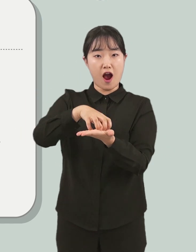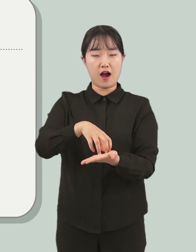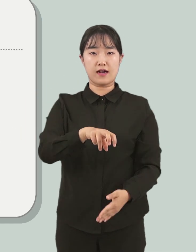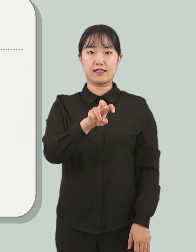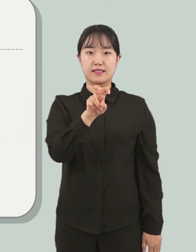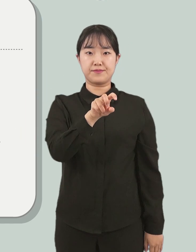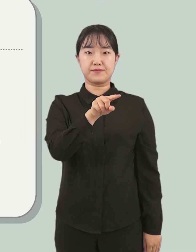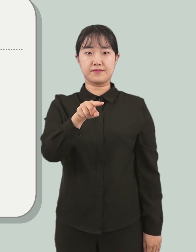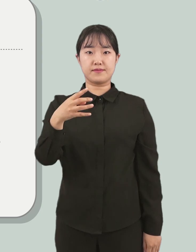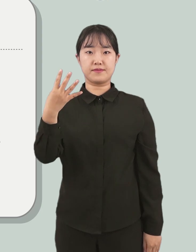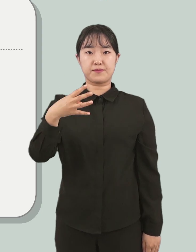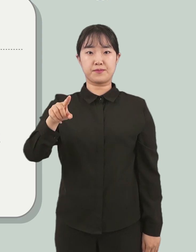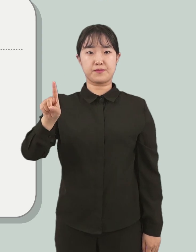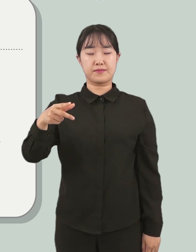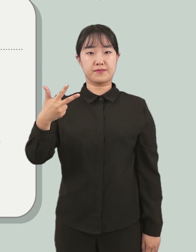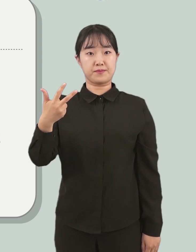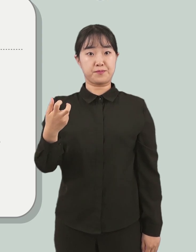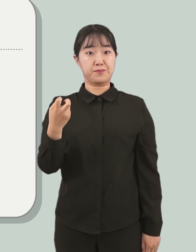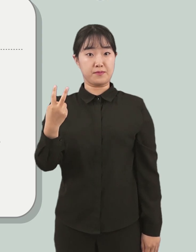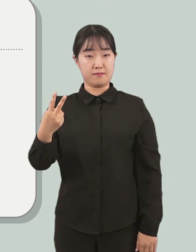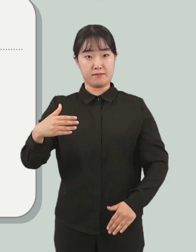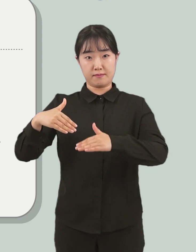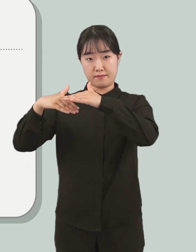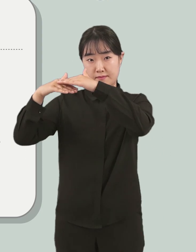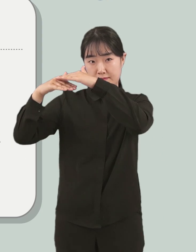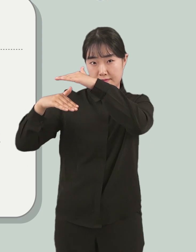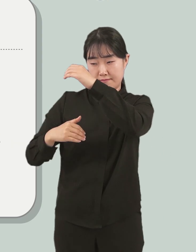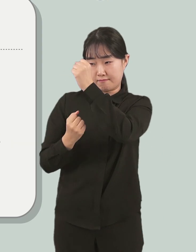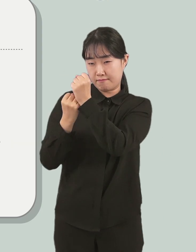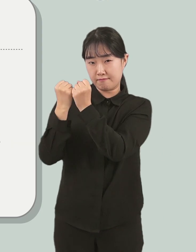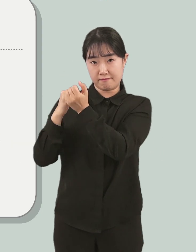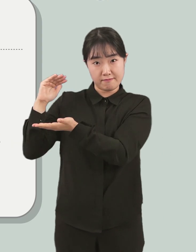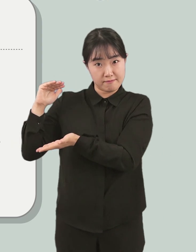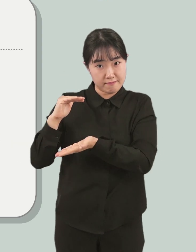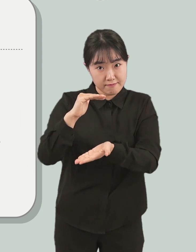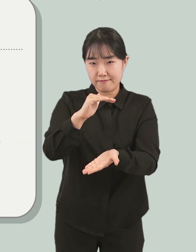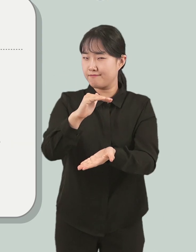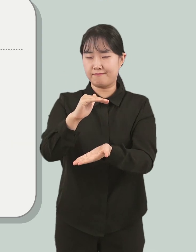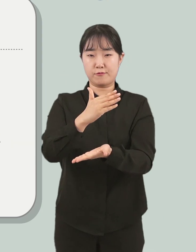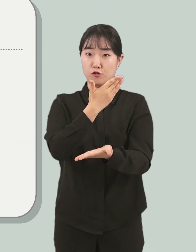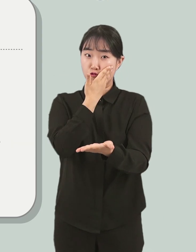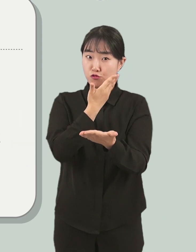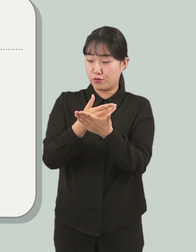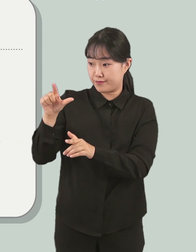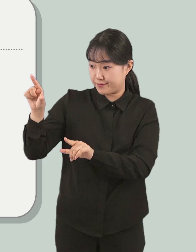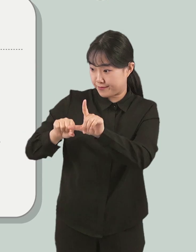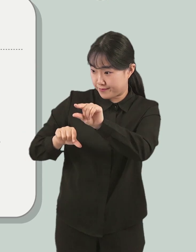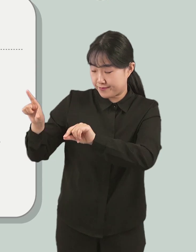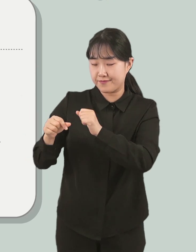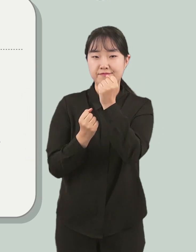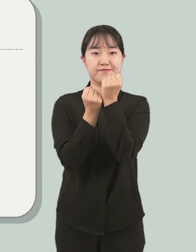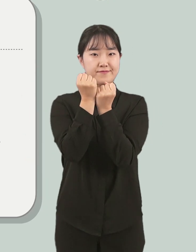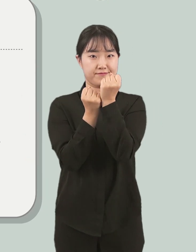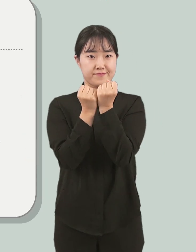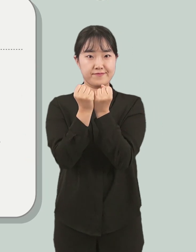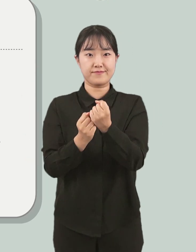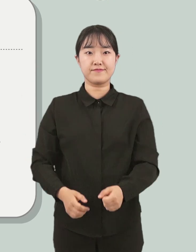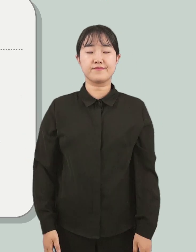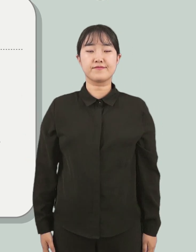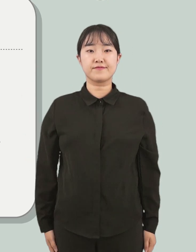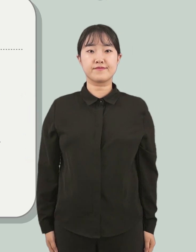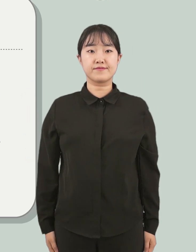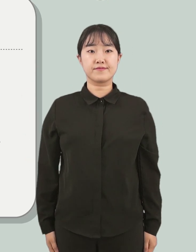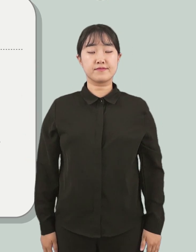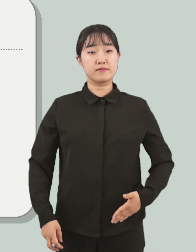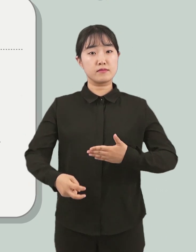의료기기 수입 인증서 수인 20-4일 질의 후에 일부를 정리한 내용입니다. 의료기기에 관한 모든 내용을 담고